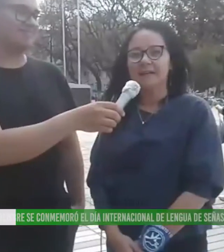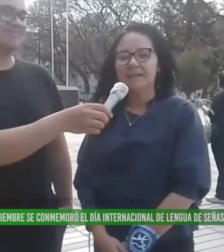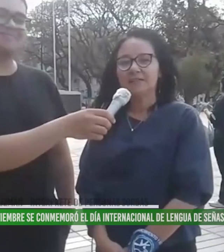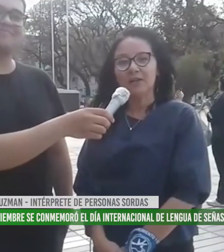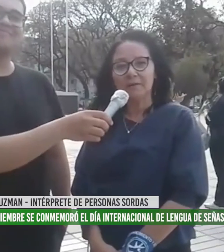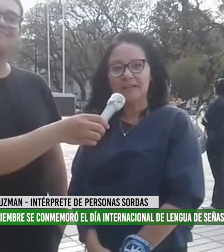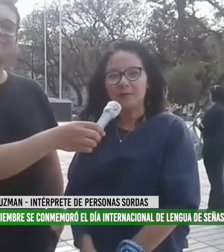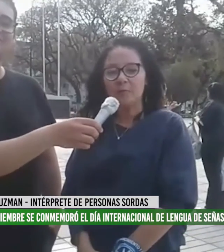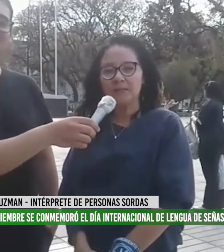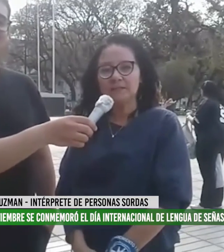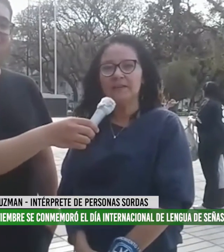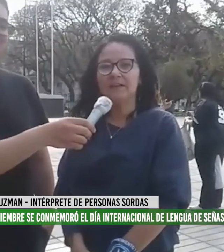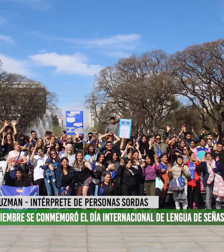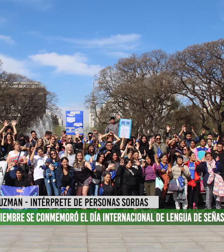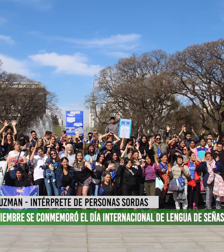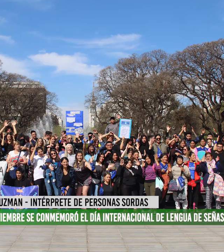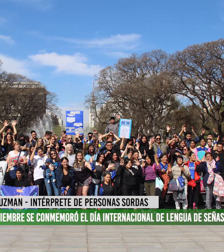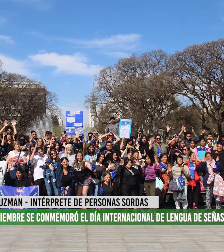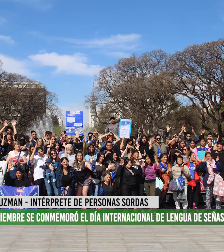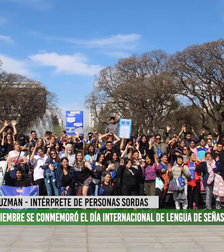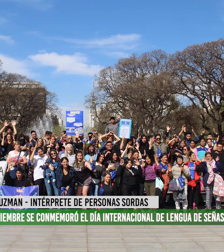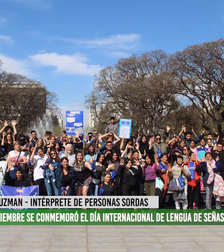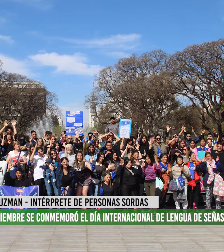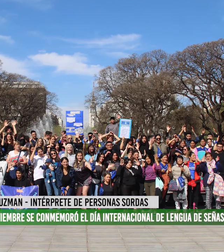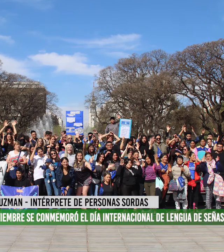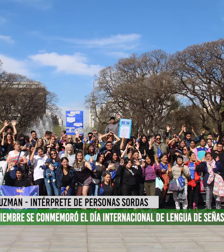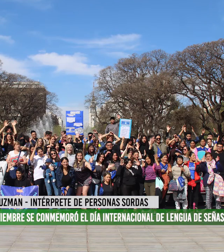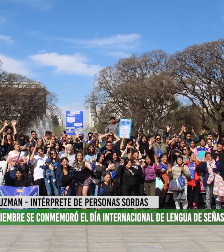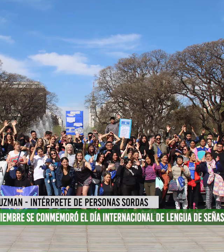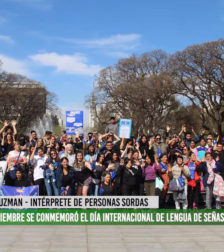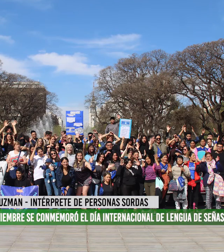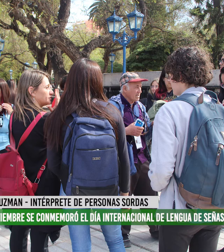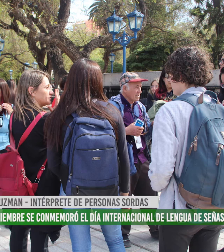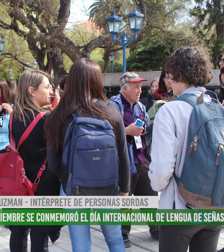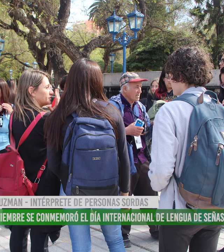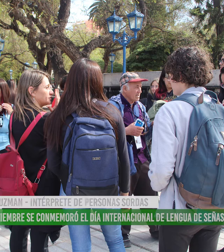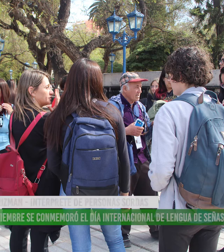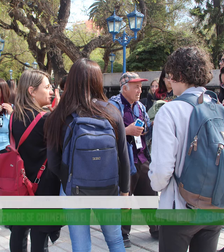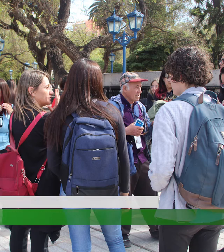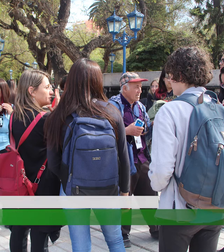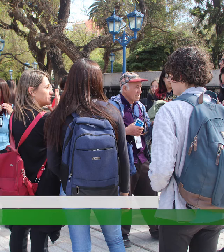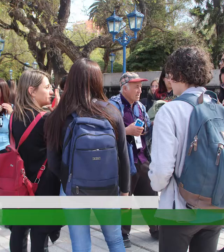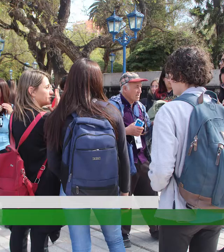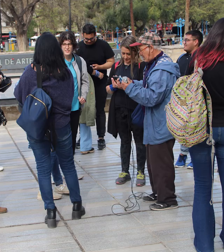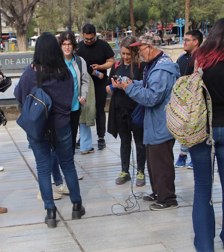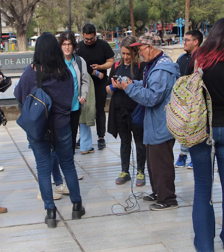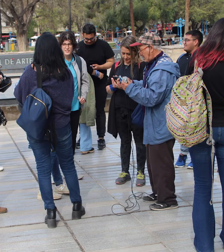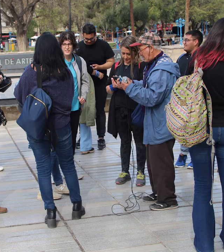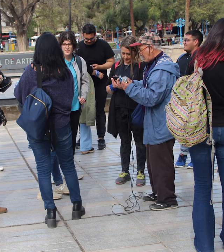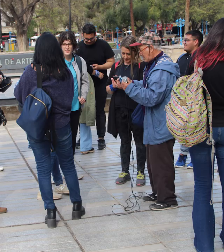Soy Gabriela Guzmán. Hoy oficie como intérprete para los medios comunitarios. Agradecemos la preocupación y